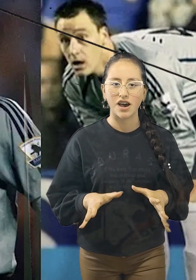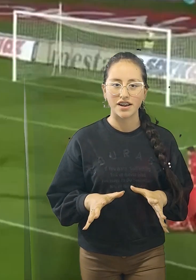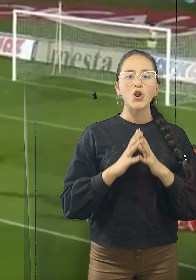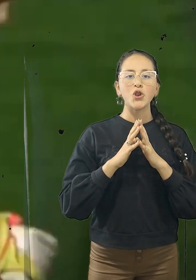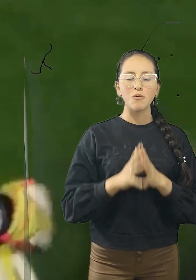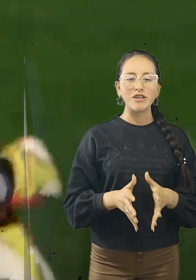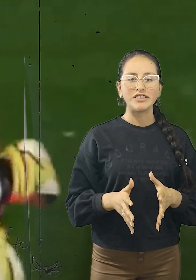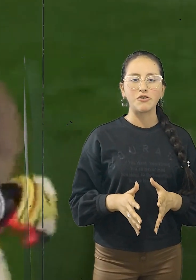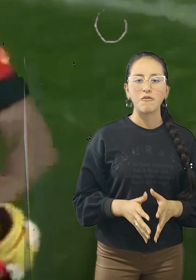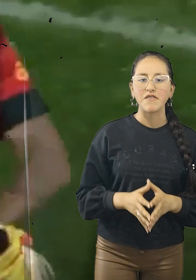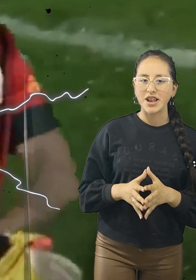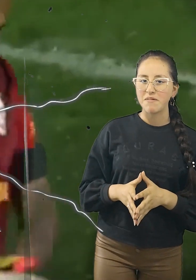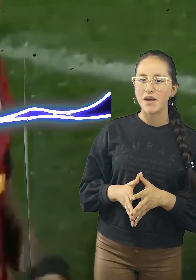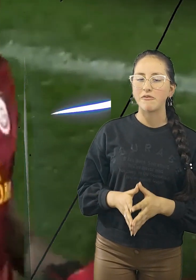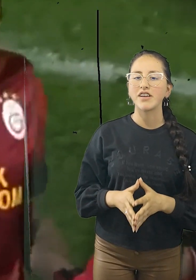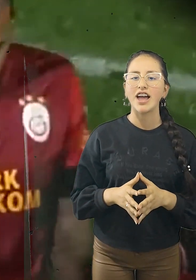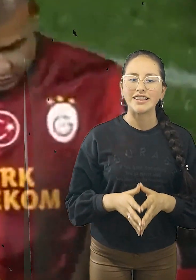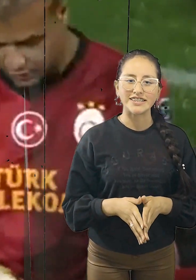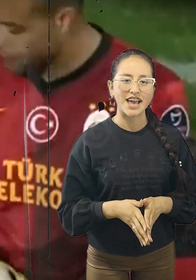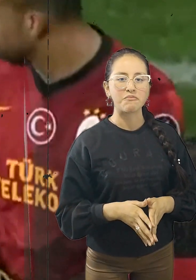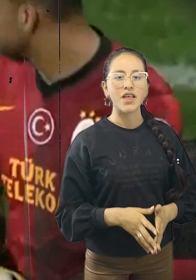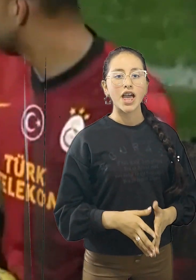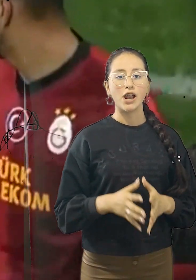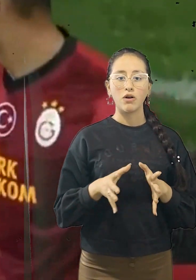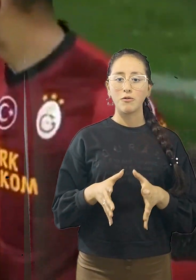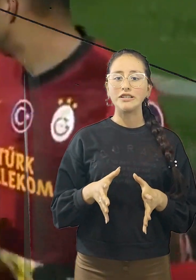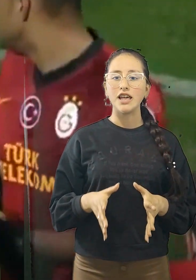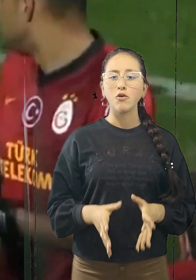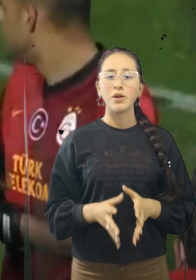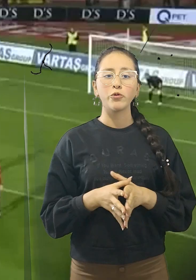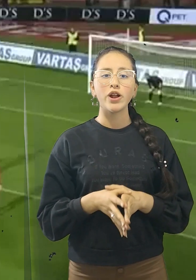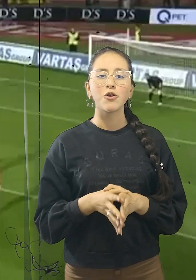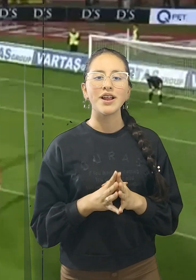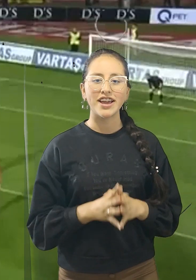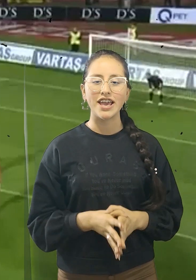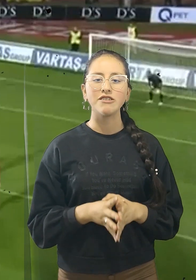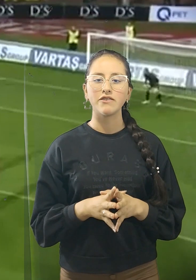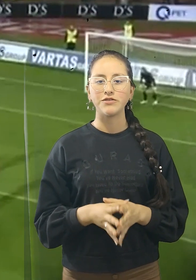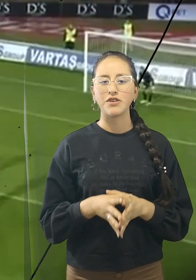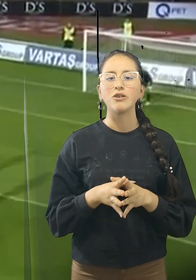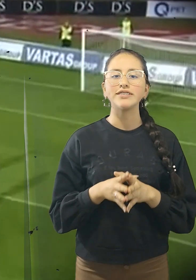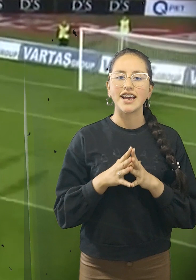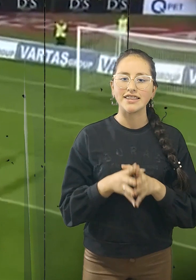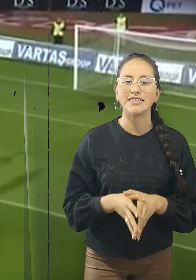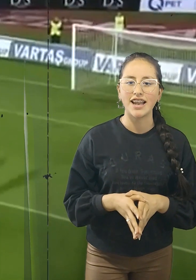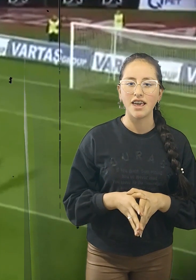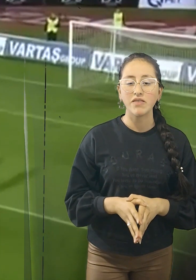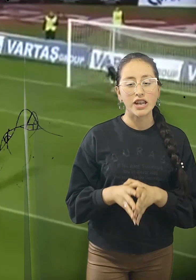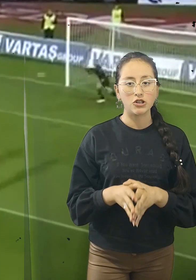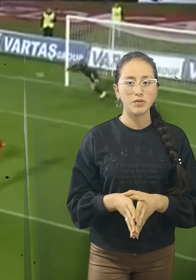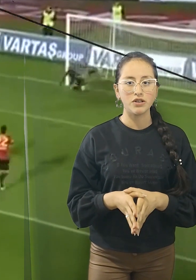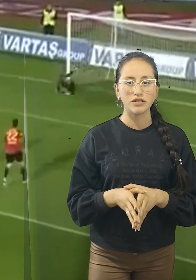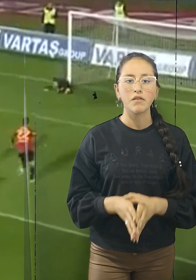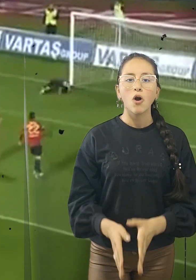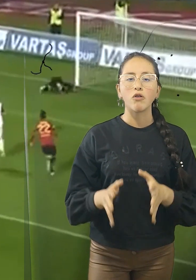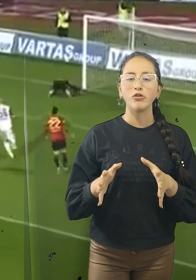de su carrera. Número 5. Felipe Melo, Galatasaray. El jugador brasileño brindó una enorme alegría a los aficionados del Galatasaray en